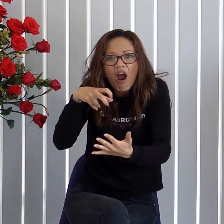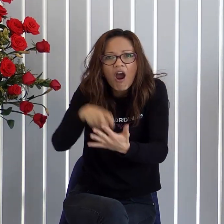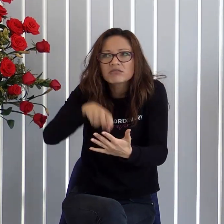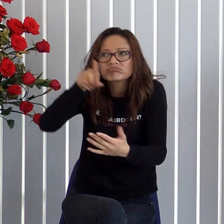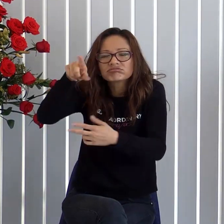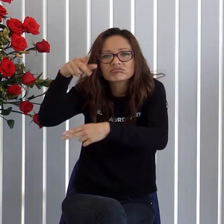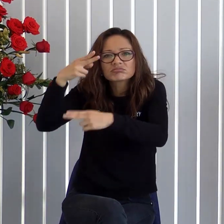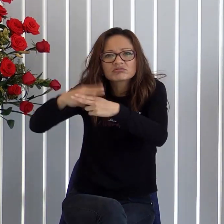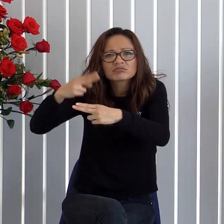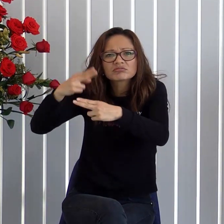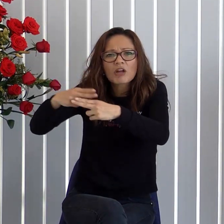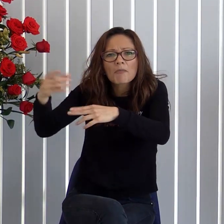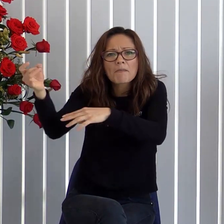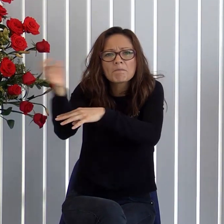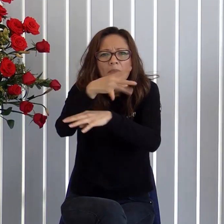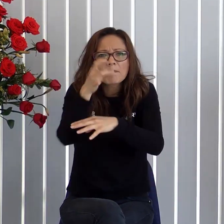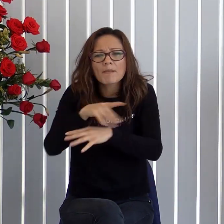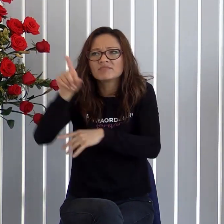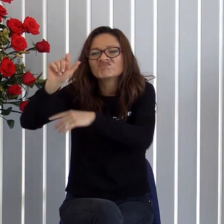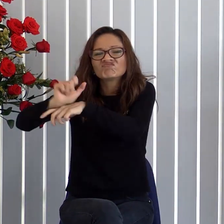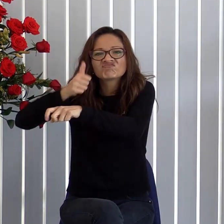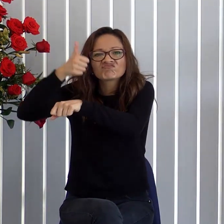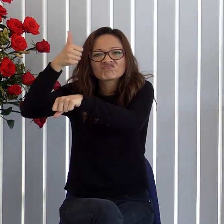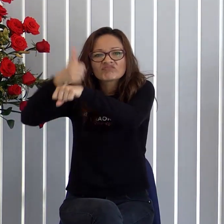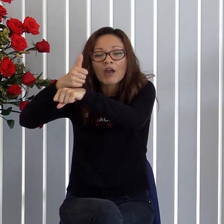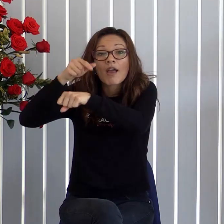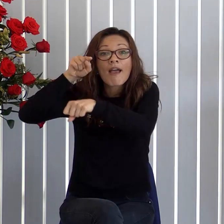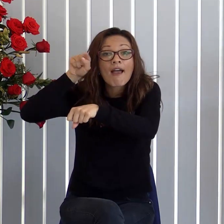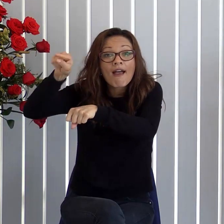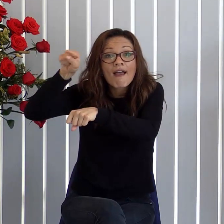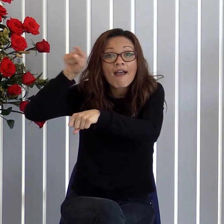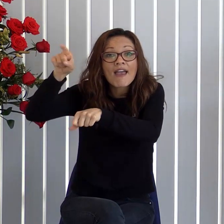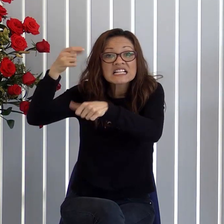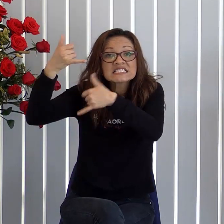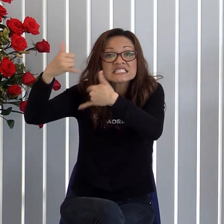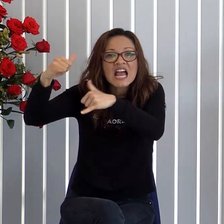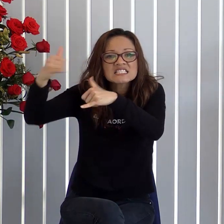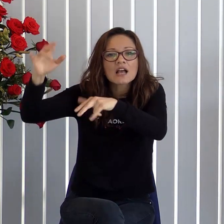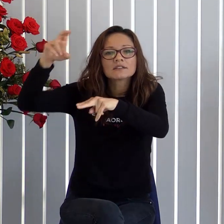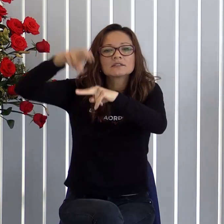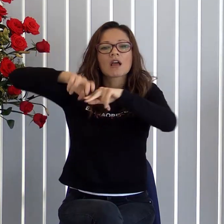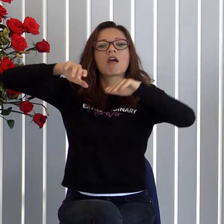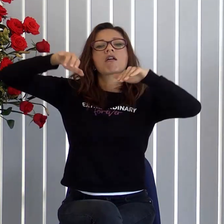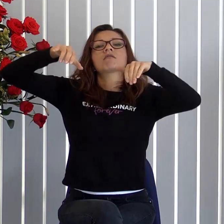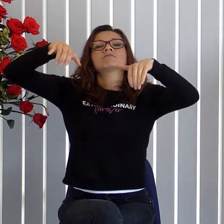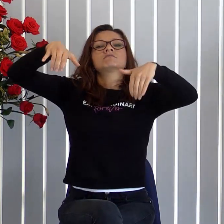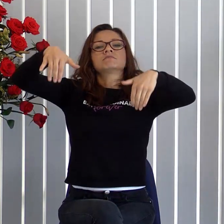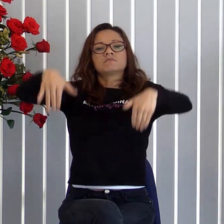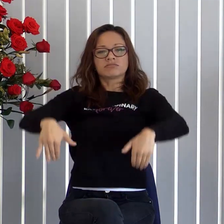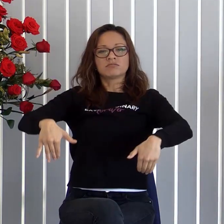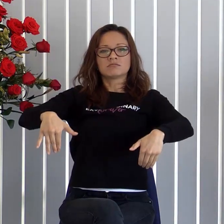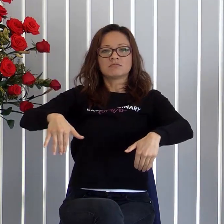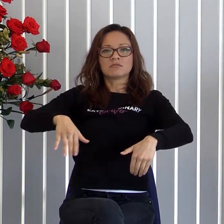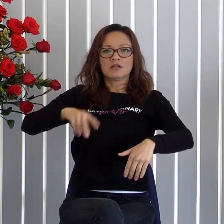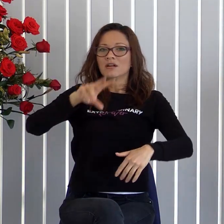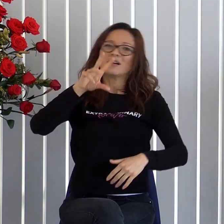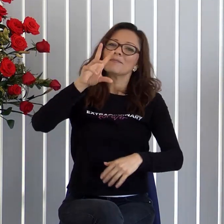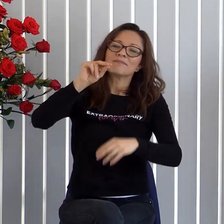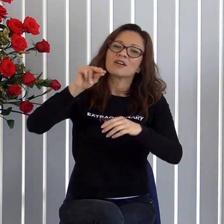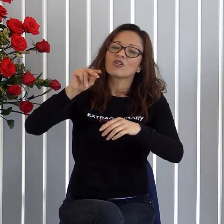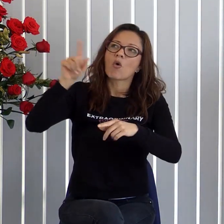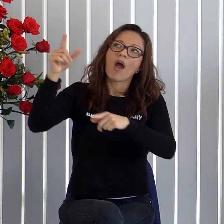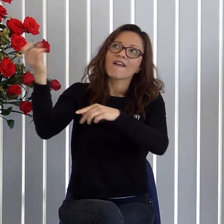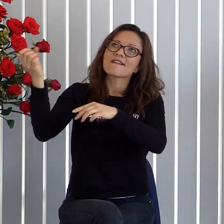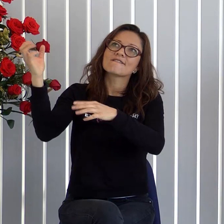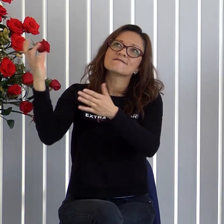ese nombre que es sobre todo nombre, porque Él ya se sentó en el trono? Pero no fue sentándose en el trono que